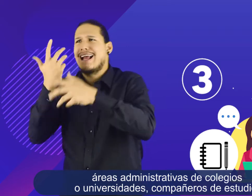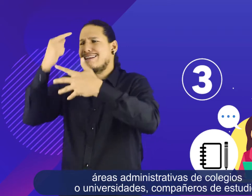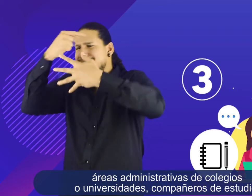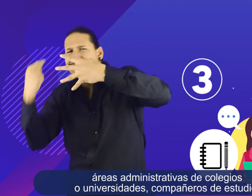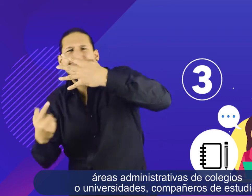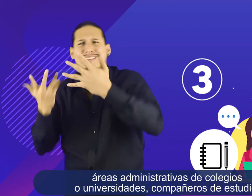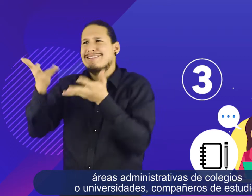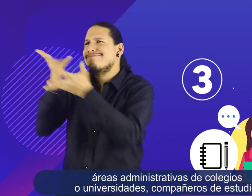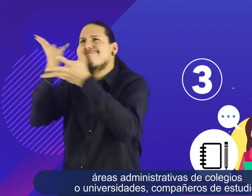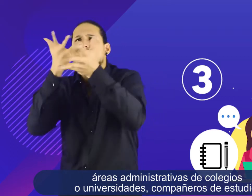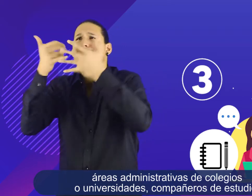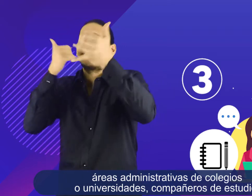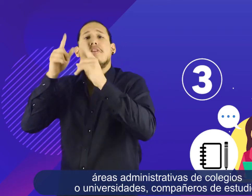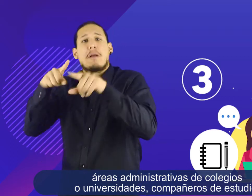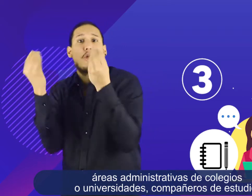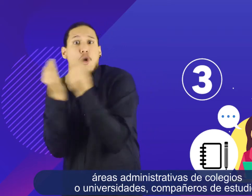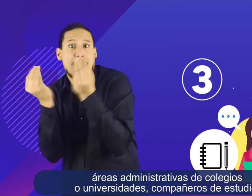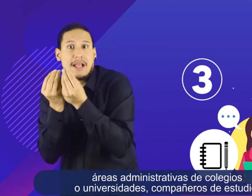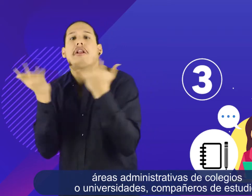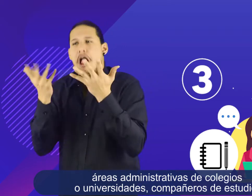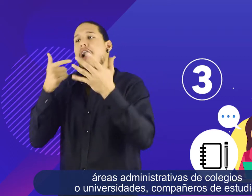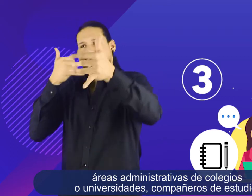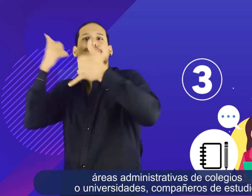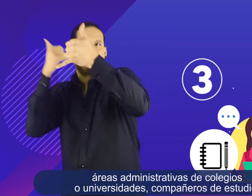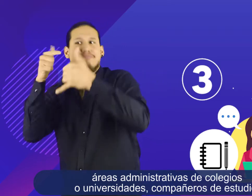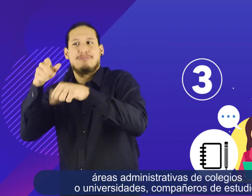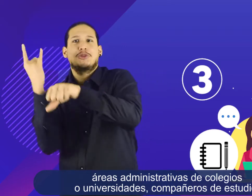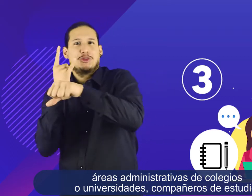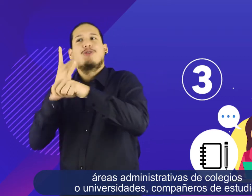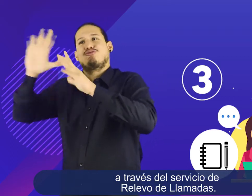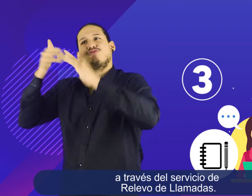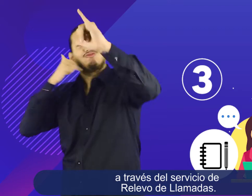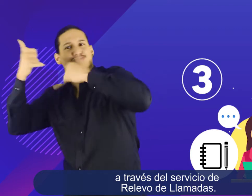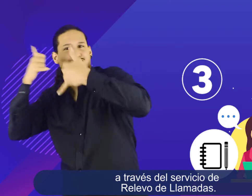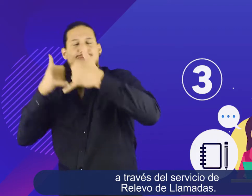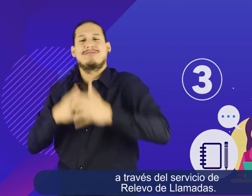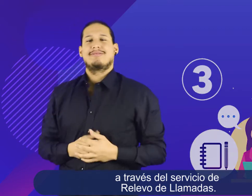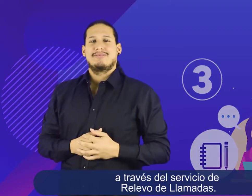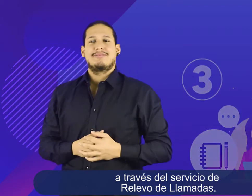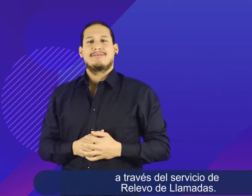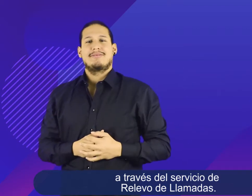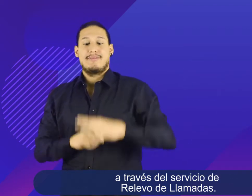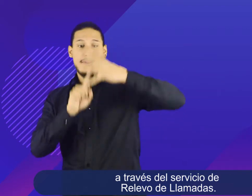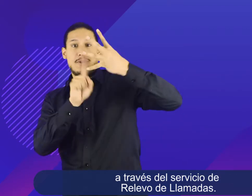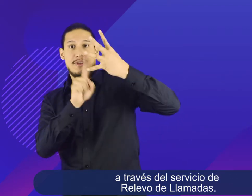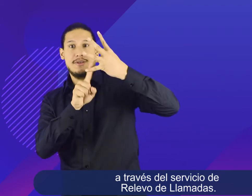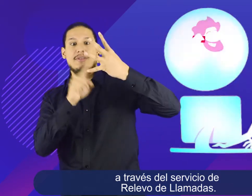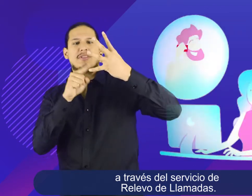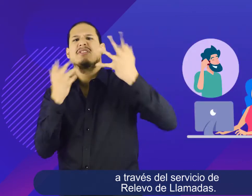áreas administrativas de colegios o universidades, compañeros de estudio, a través del servicio de relevo de llamadas.